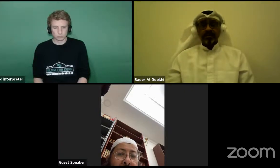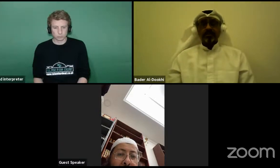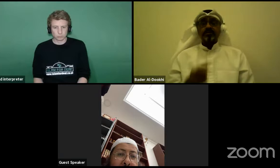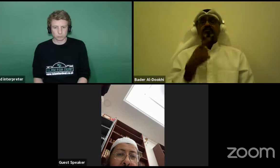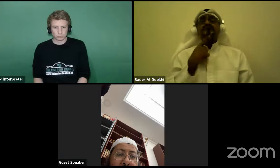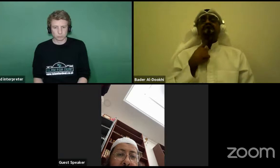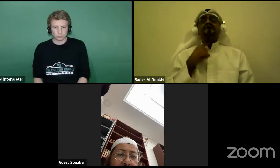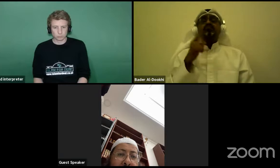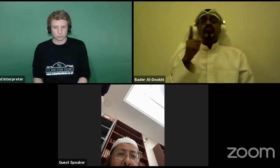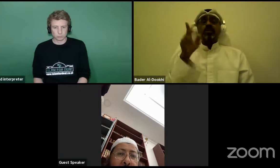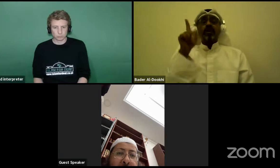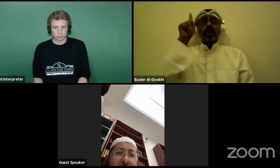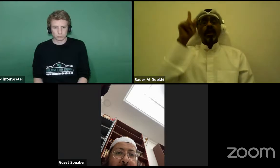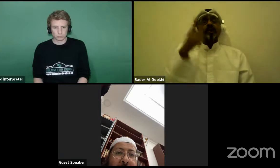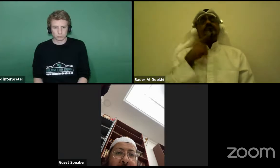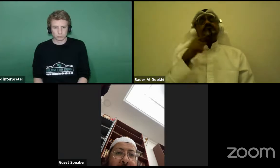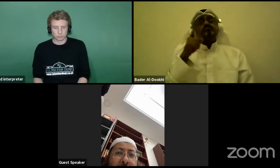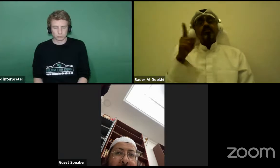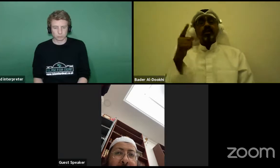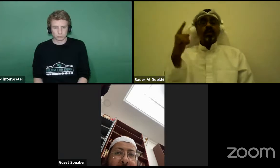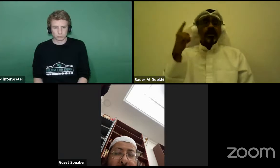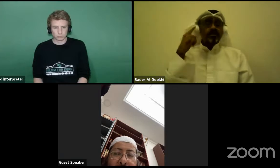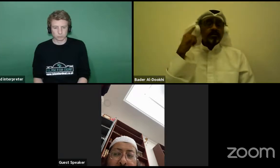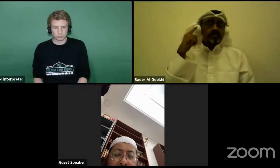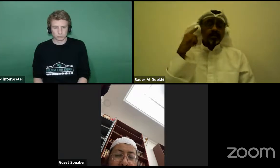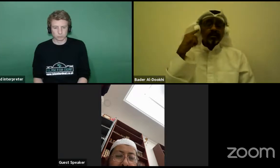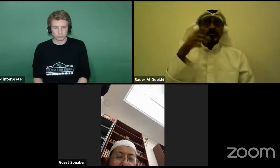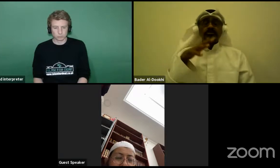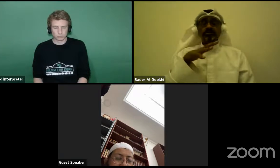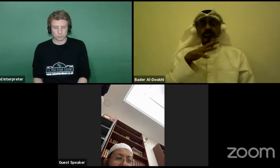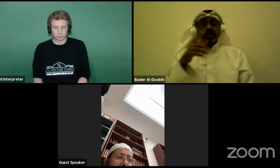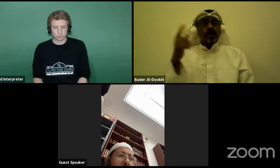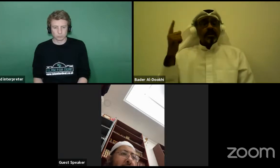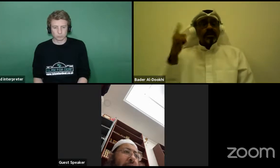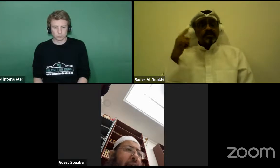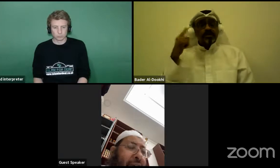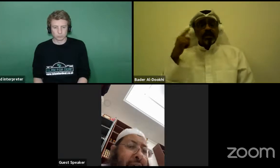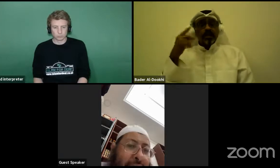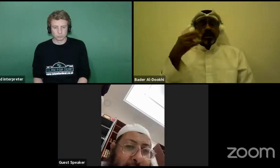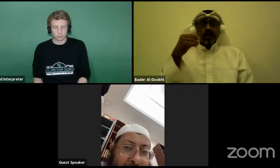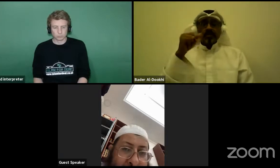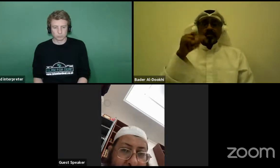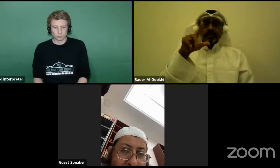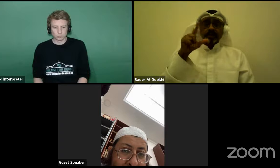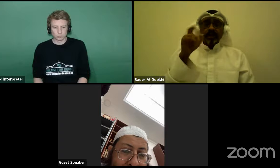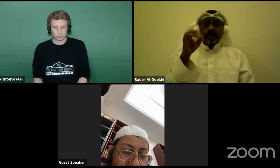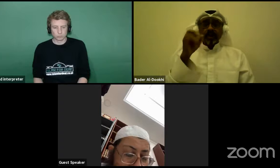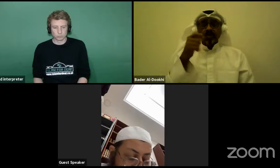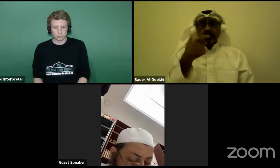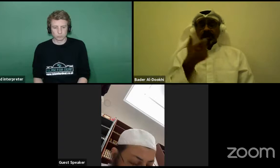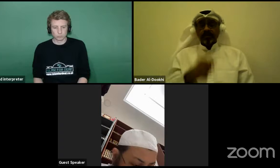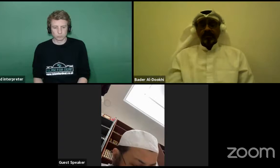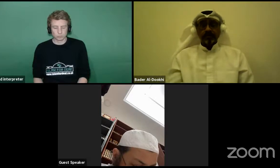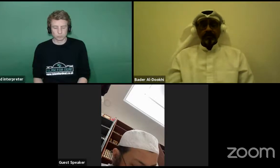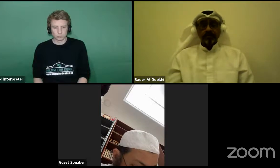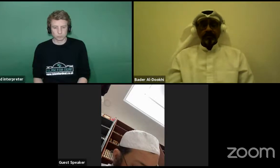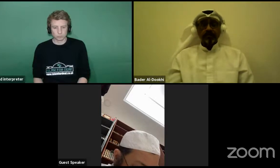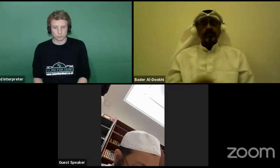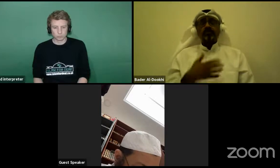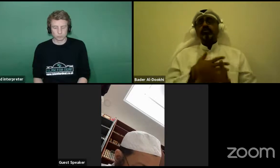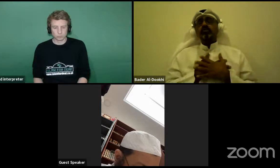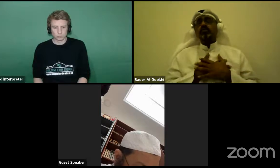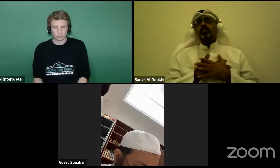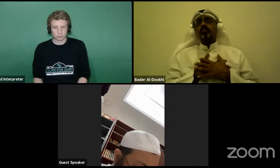أحبكم كثيرا. أستمع إلى أشرطة الشيخ عباد حفظه الله، وأتلذذ